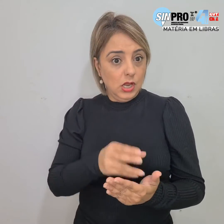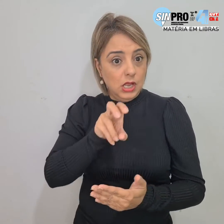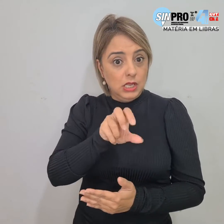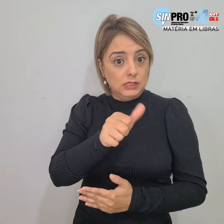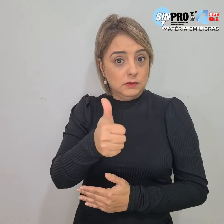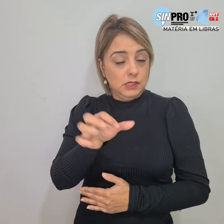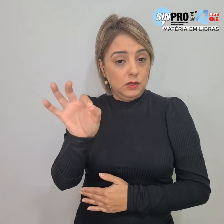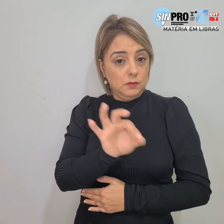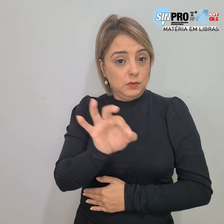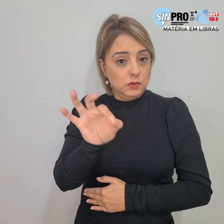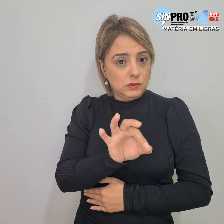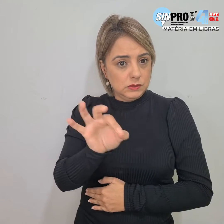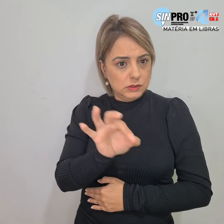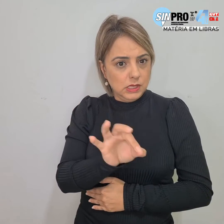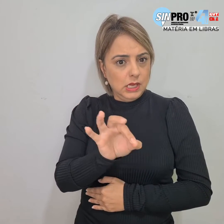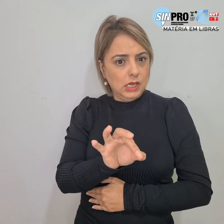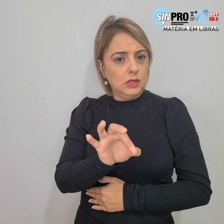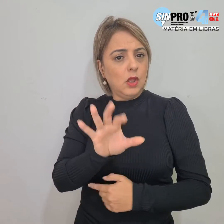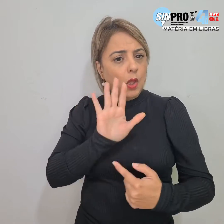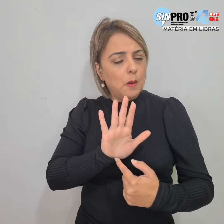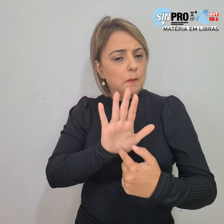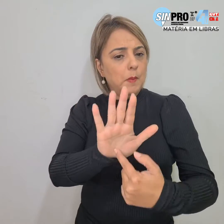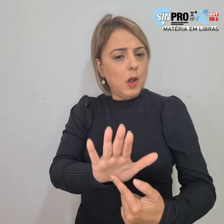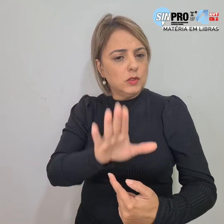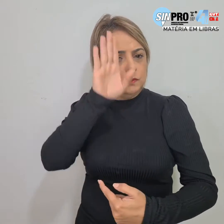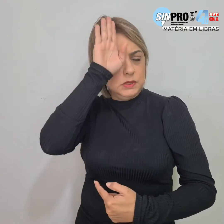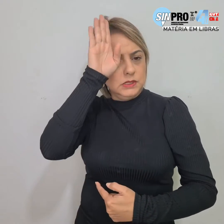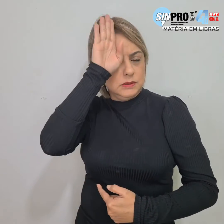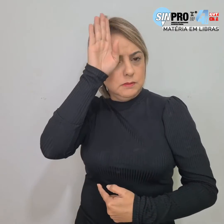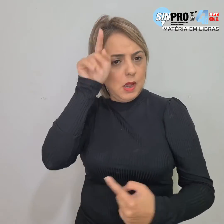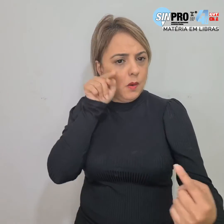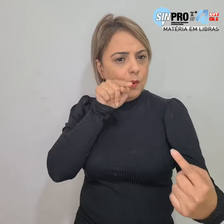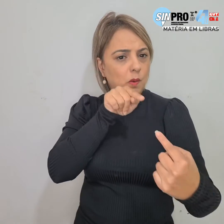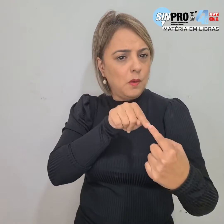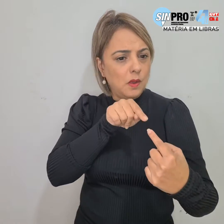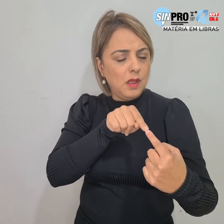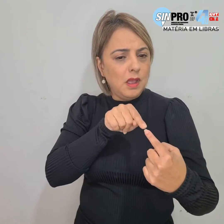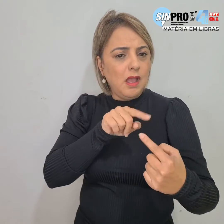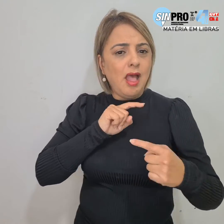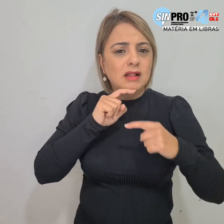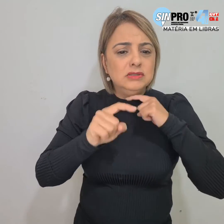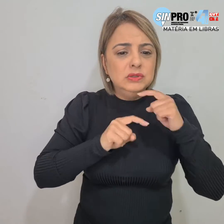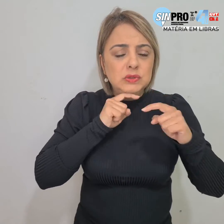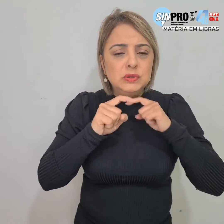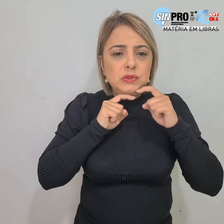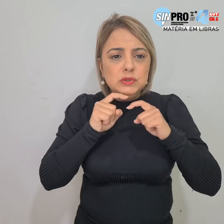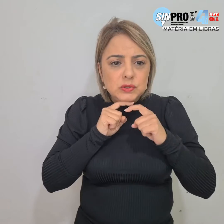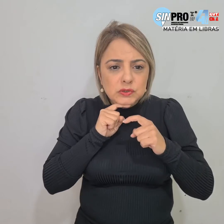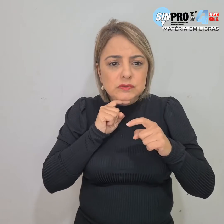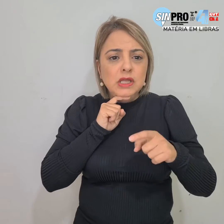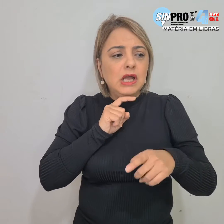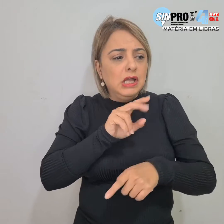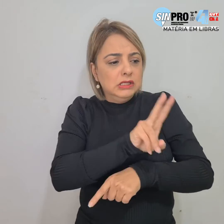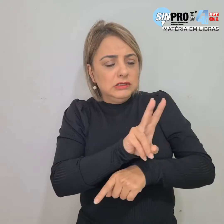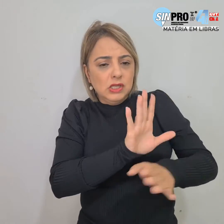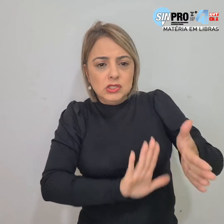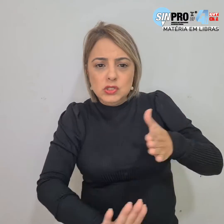51,9% apontaram como principal motivo a indefinição sobre medidas preventivas que devem ser tomadas para preservar a